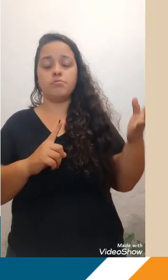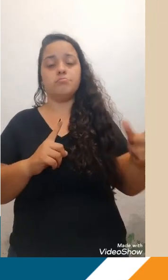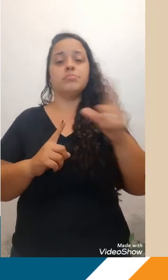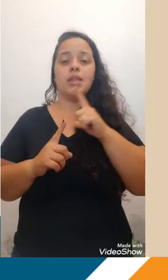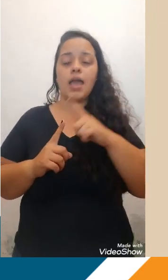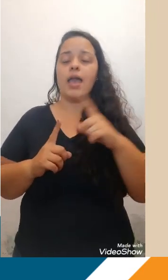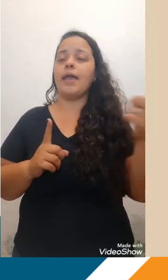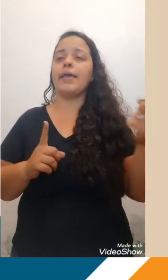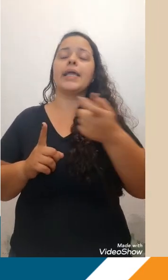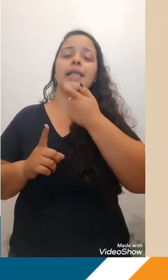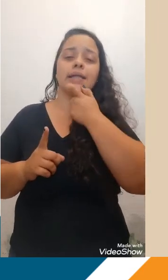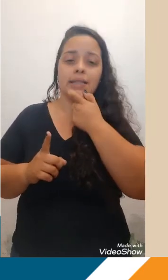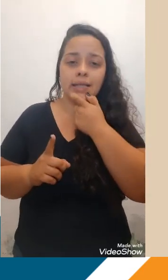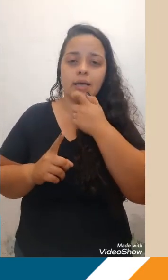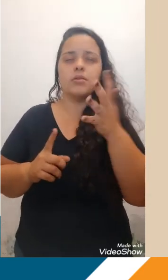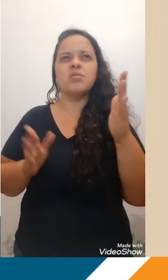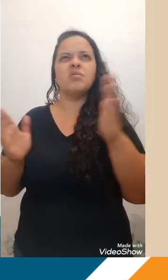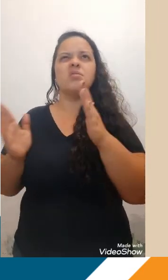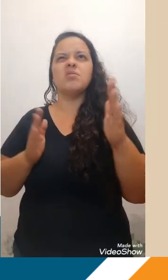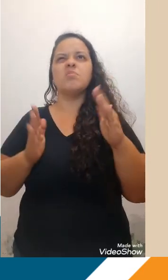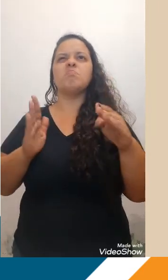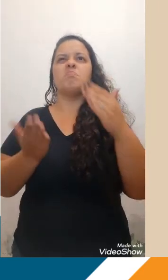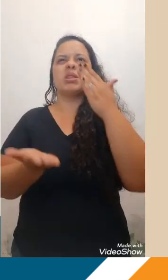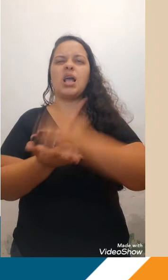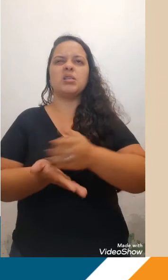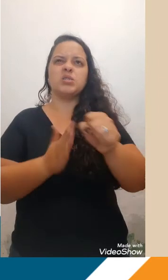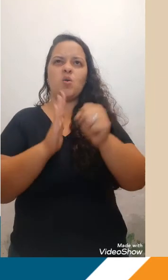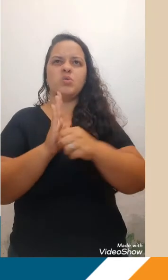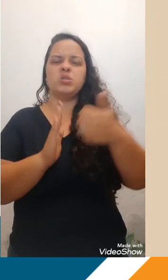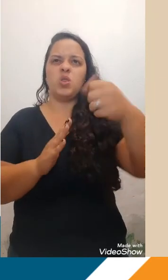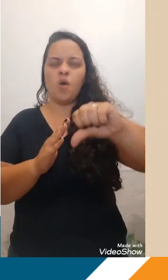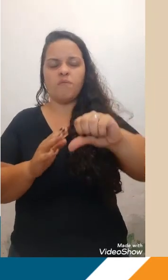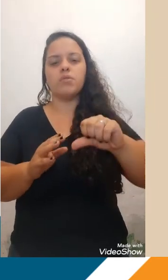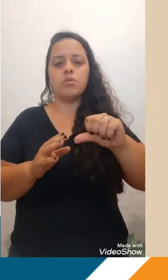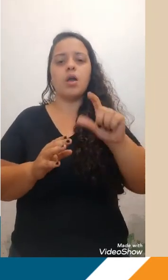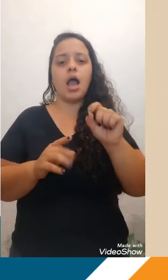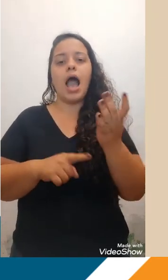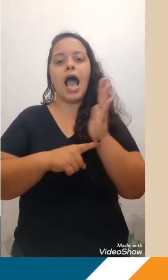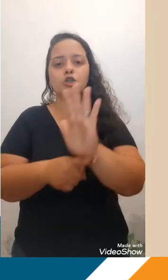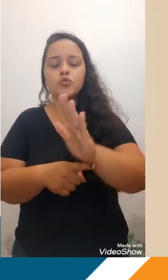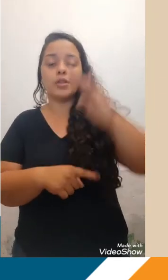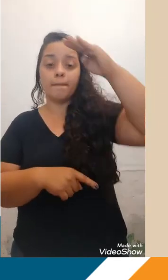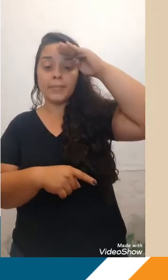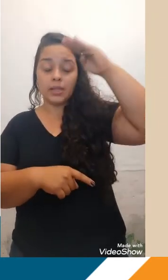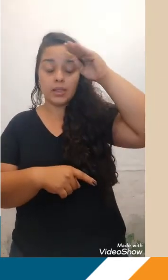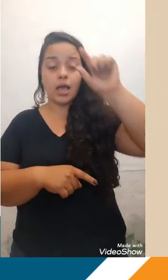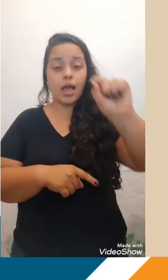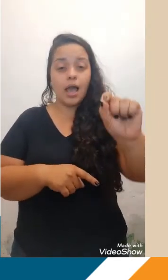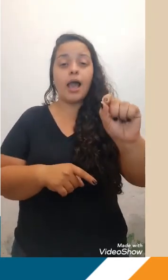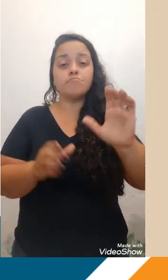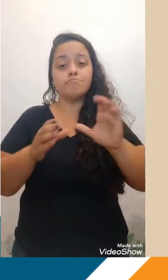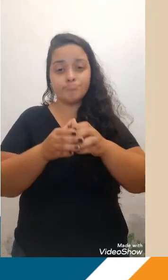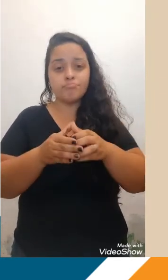tanto da Inglaterra, na primeira metade do século XIX, que inclusive auxilia militarmente